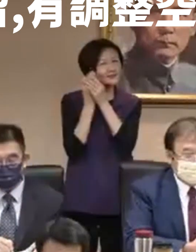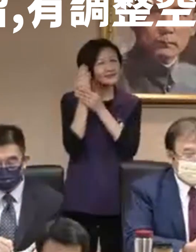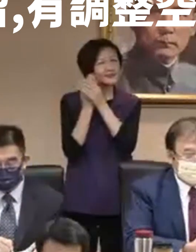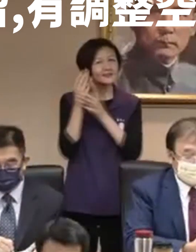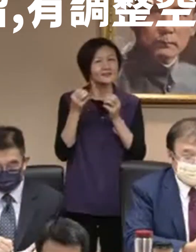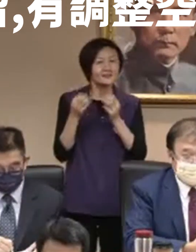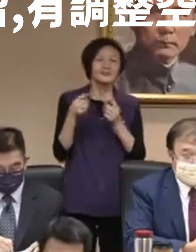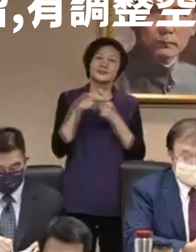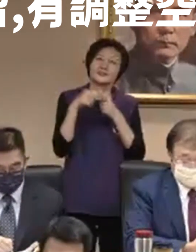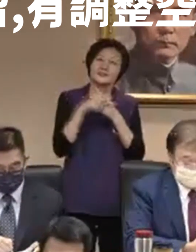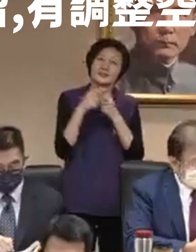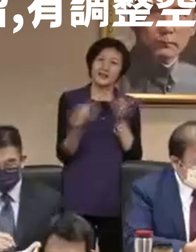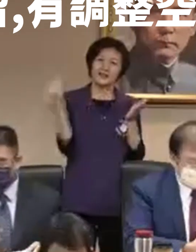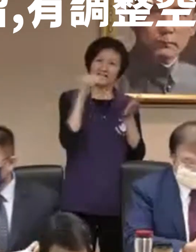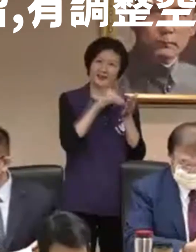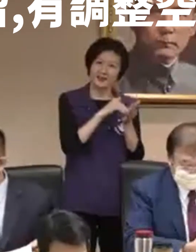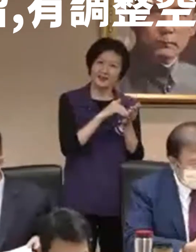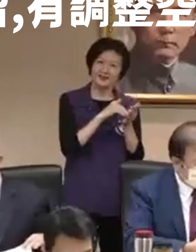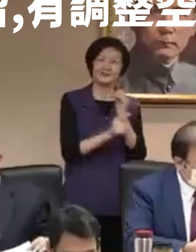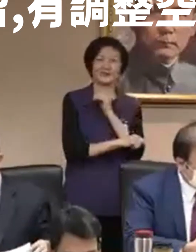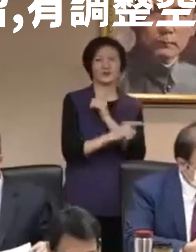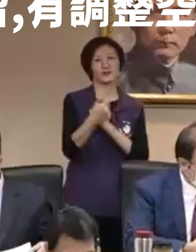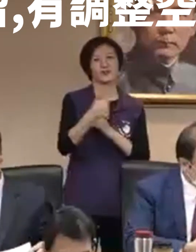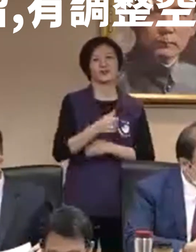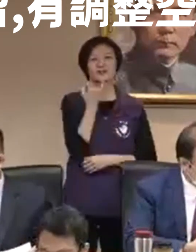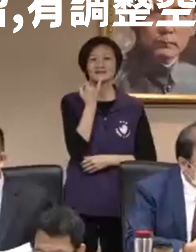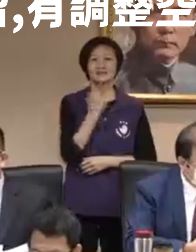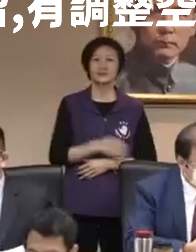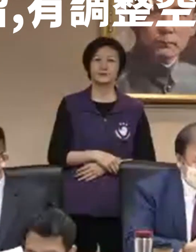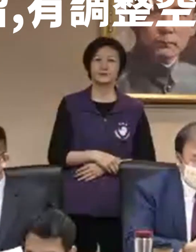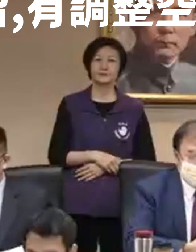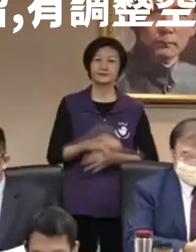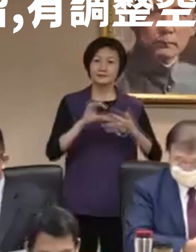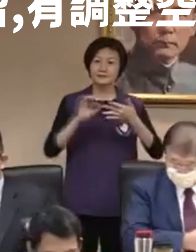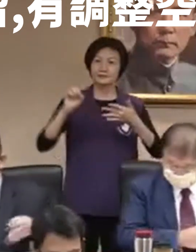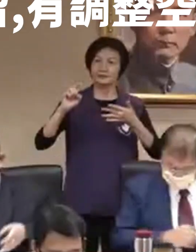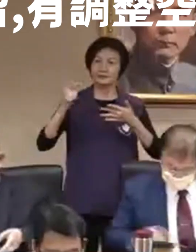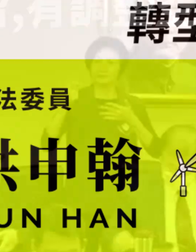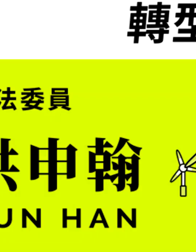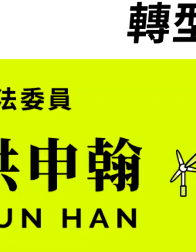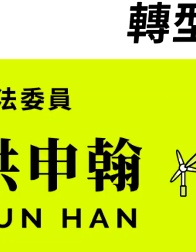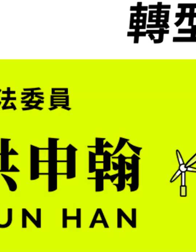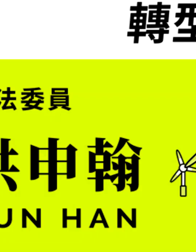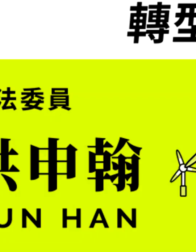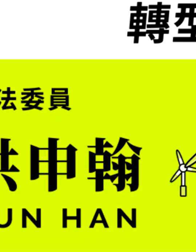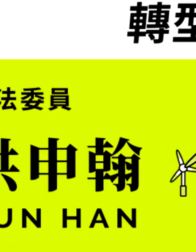更好的一个结果的。那我们第16条就保留。